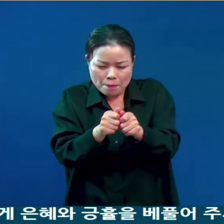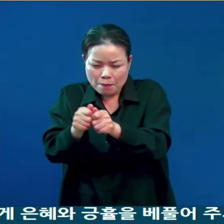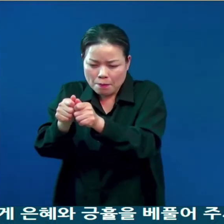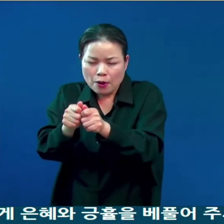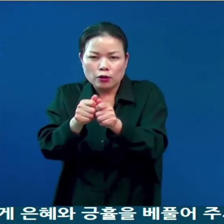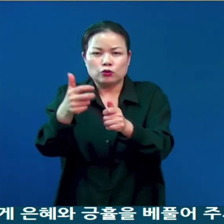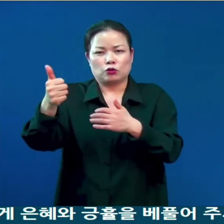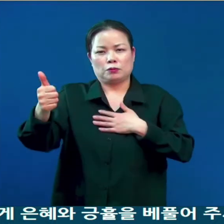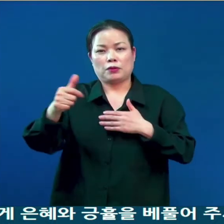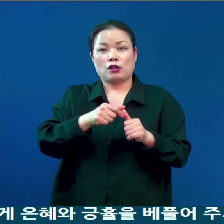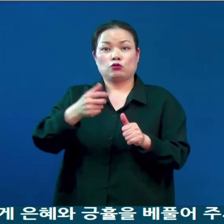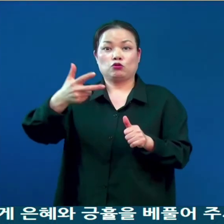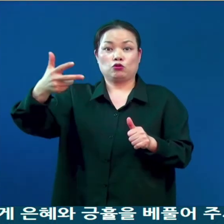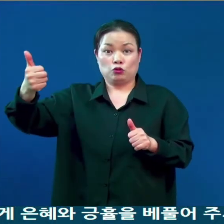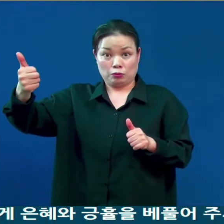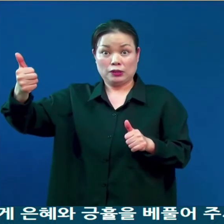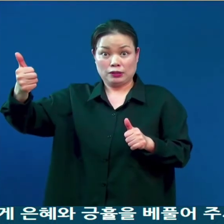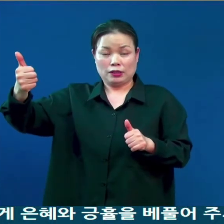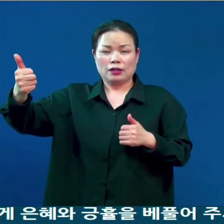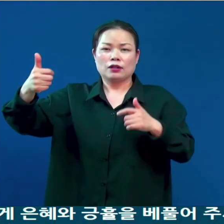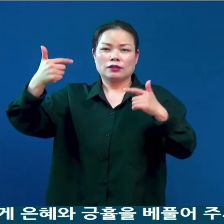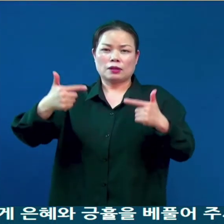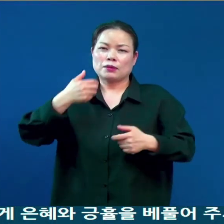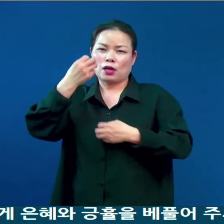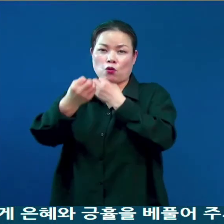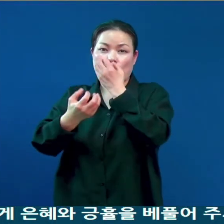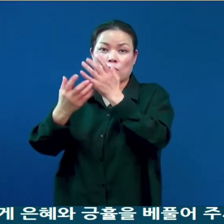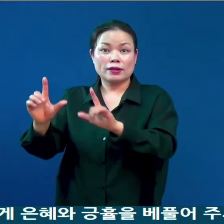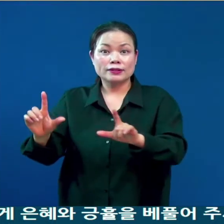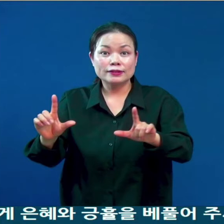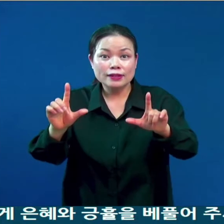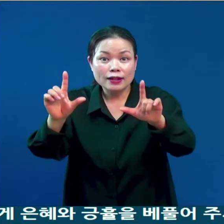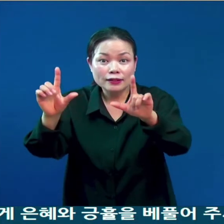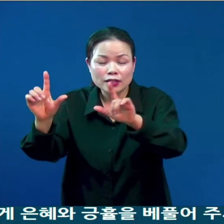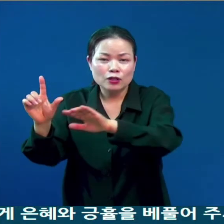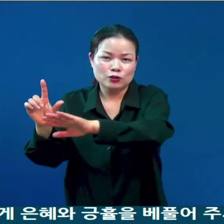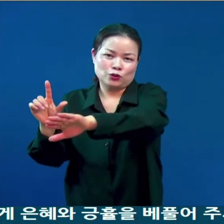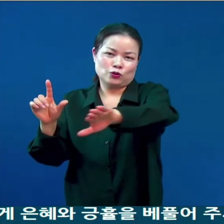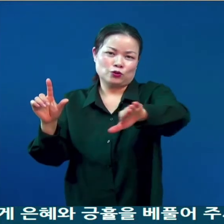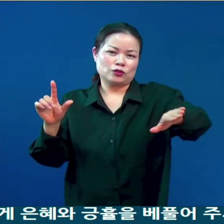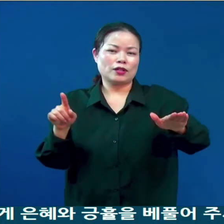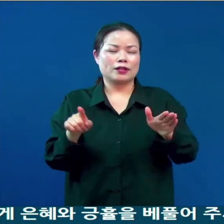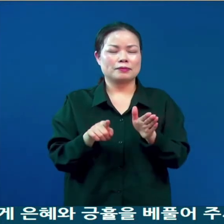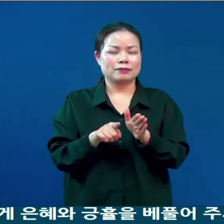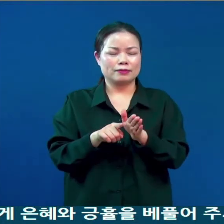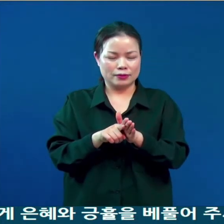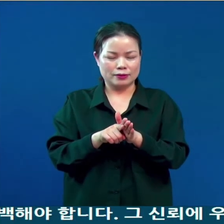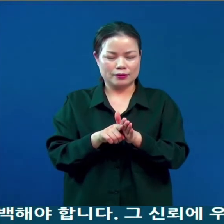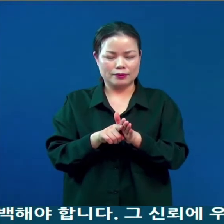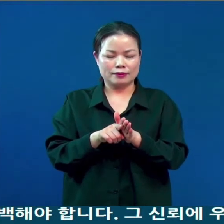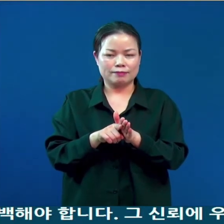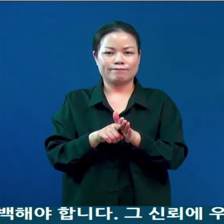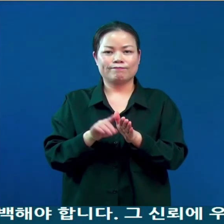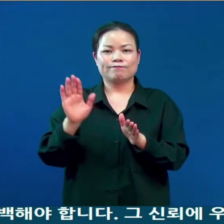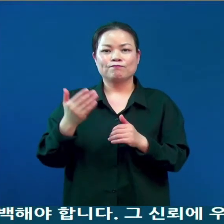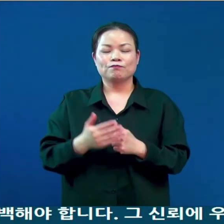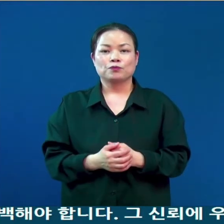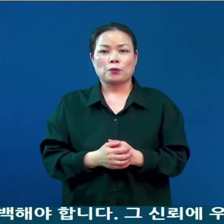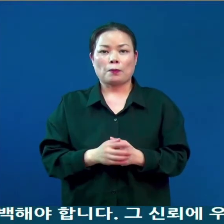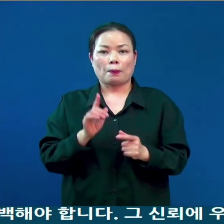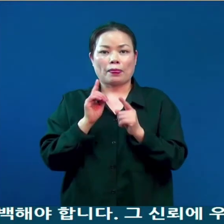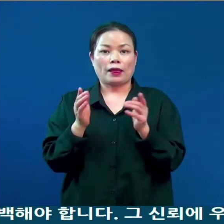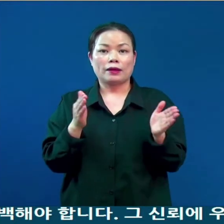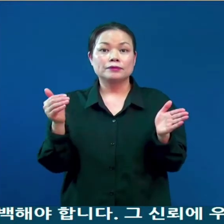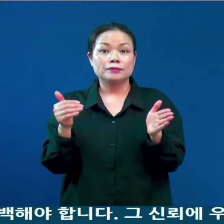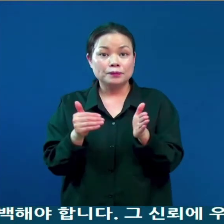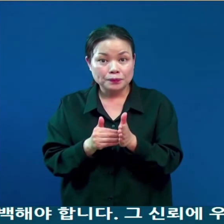주님이 나의 구주와 주님이십니다 날마다 고백하며 살아가는 것이 우리의 믿음이어야 된다는 것이죠. 말씀을